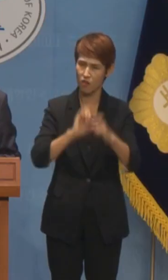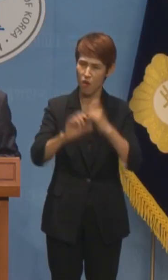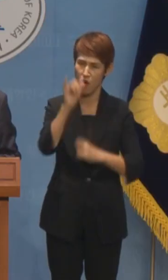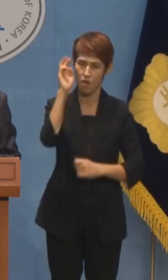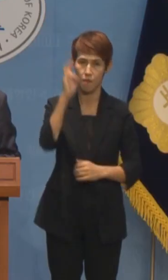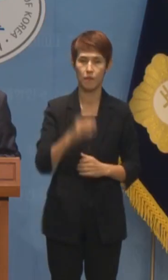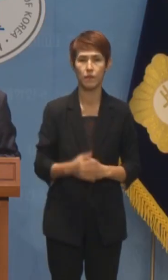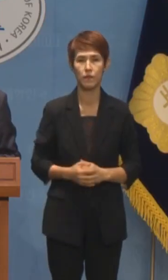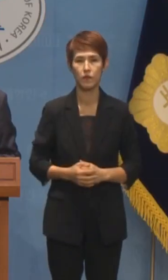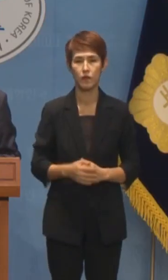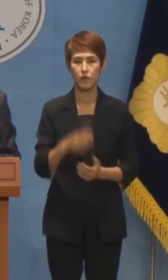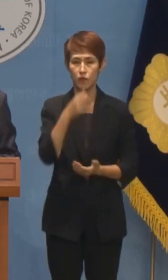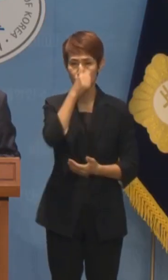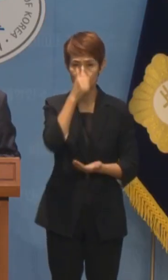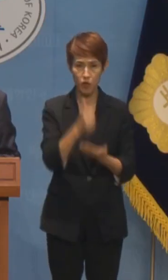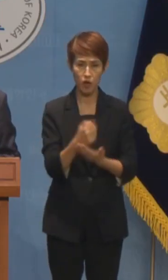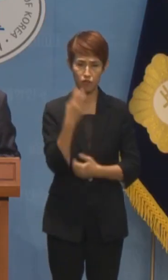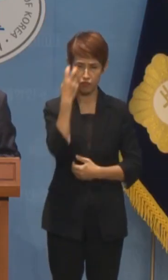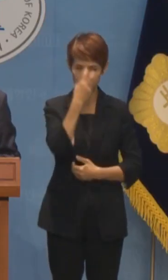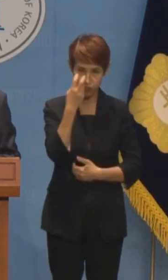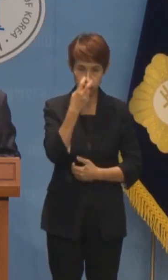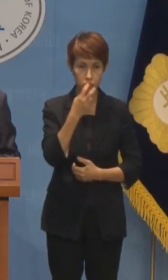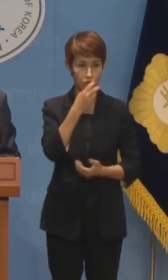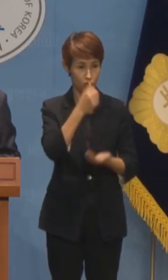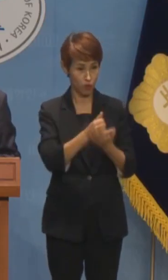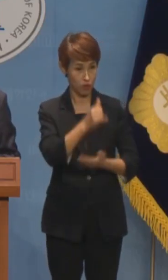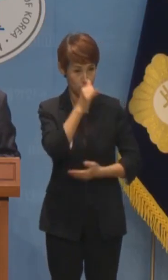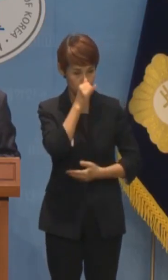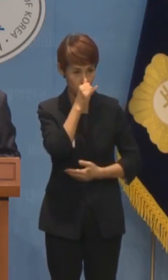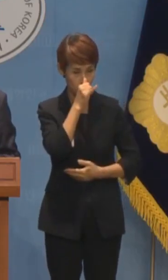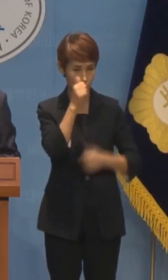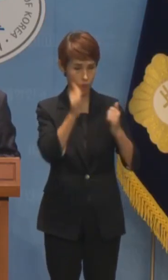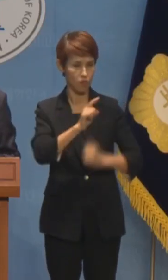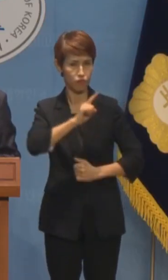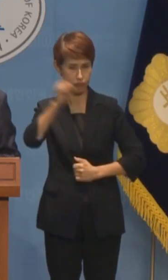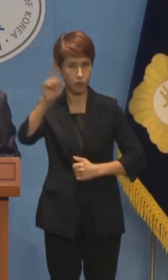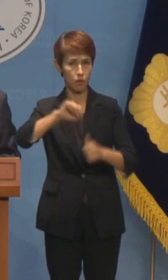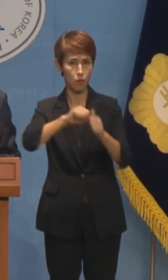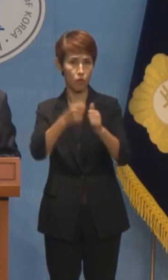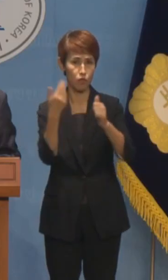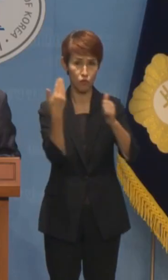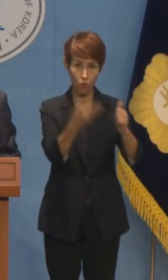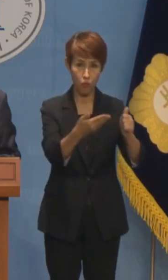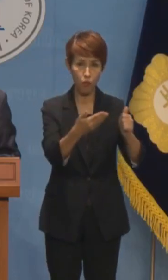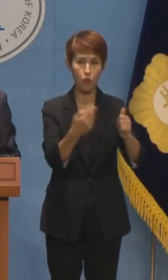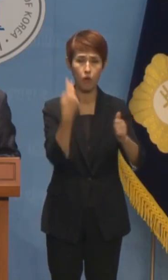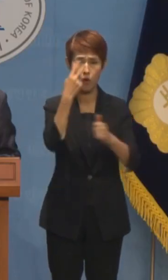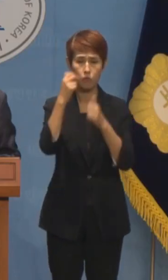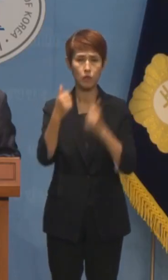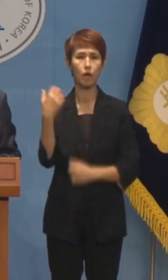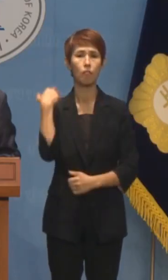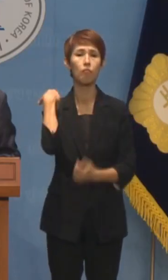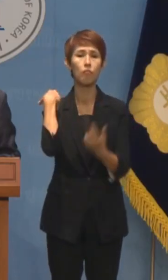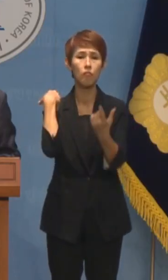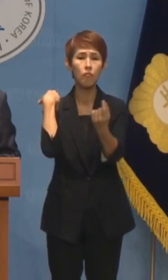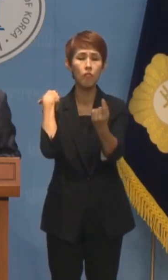범죄를 수사하고 혐의가 있으면 기소해서 처벌받게 하는 것은 검사 본연의